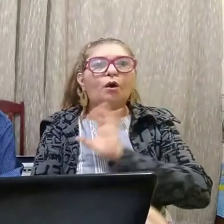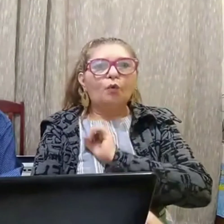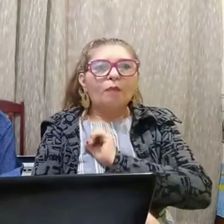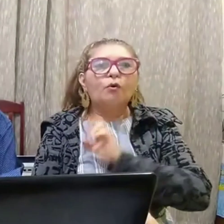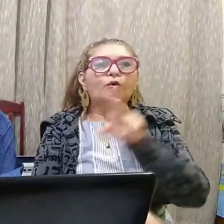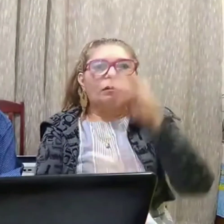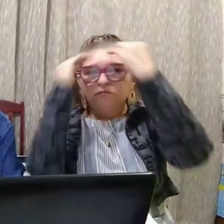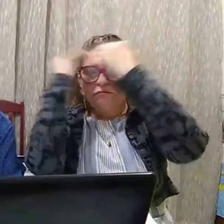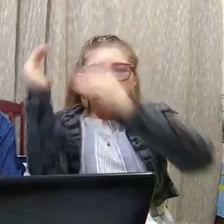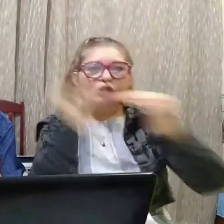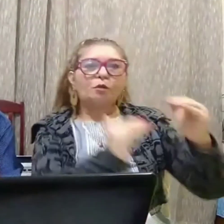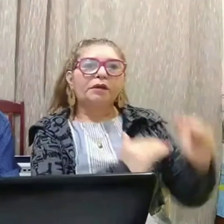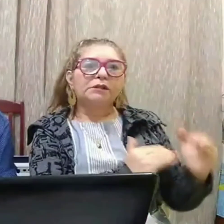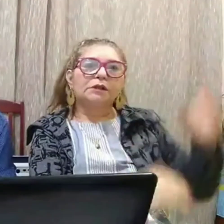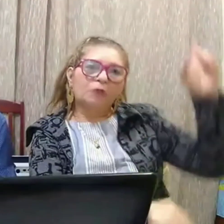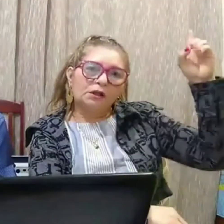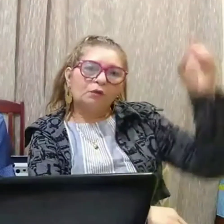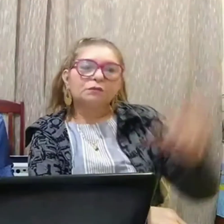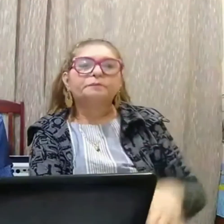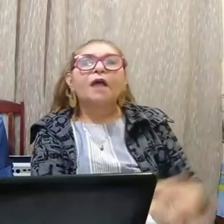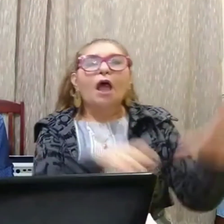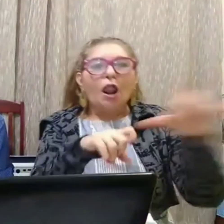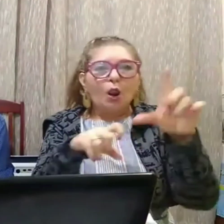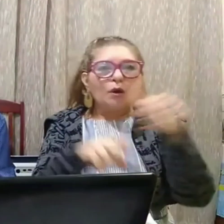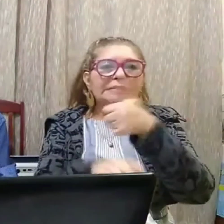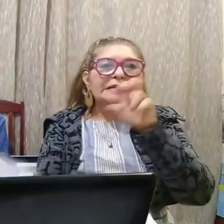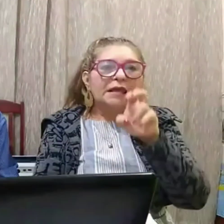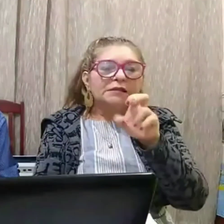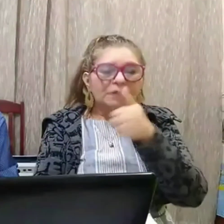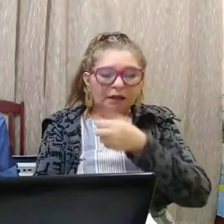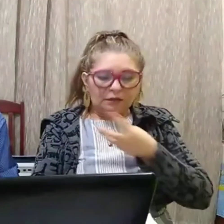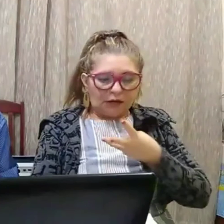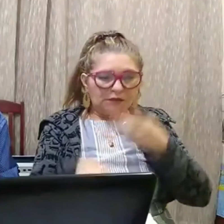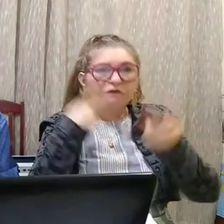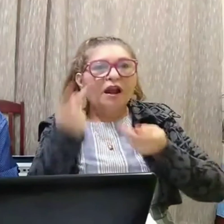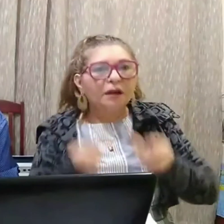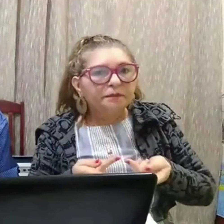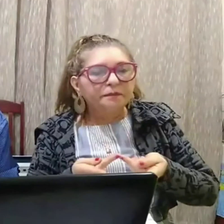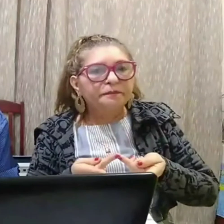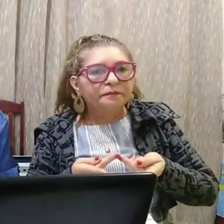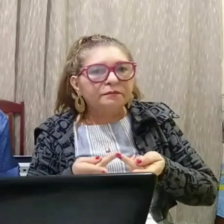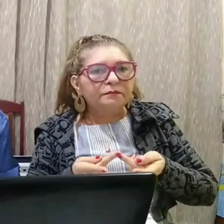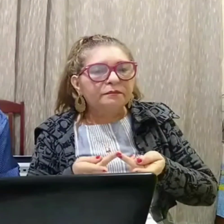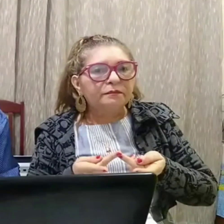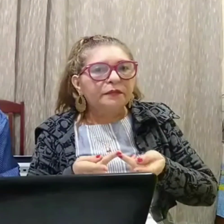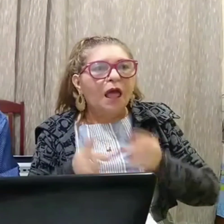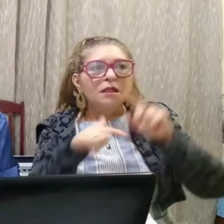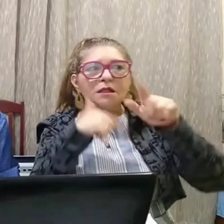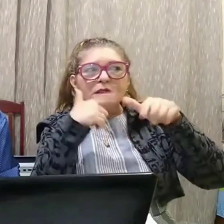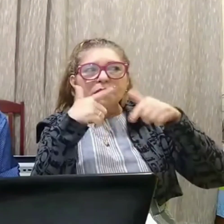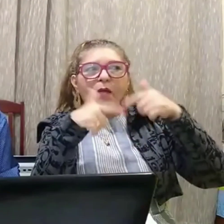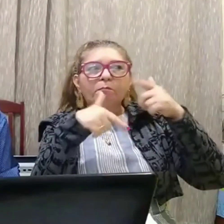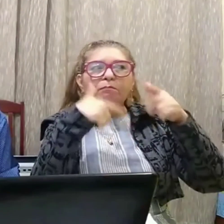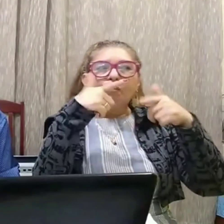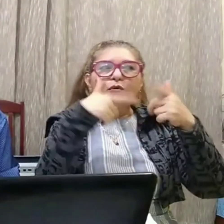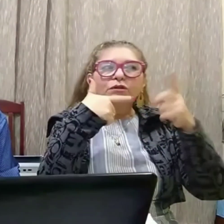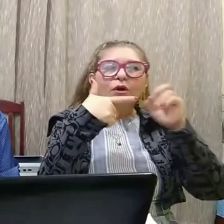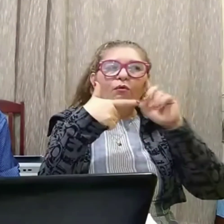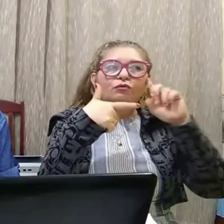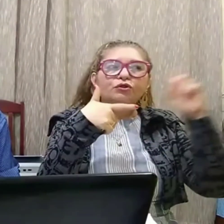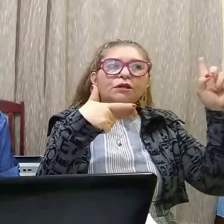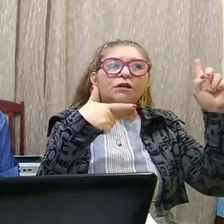desobedecendo a Deus. Lucas 15:13 nos diz assim: passados não muitos dias,